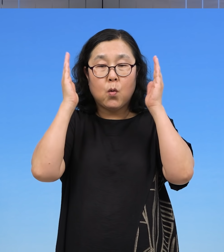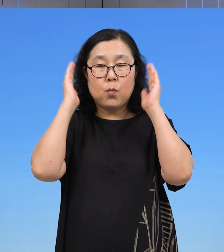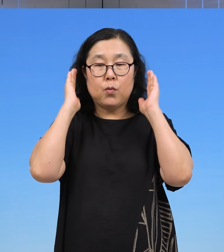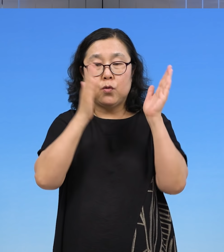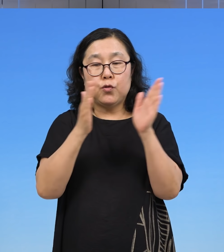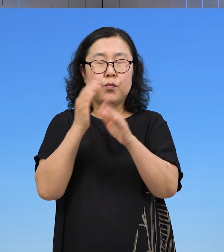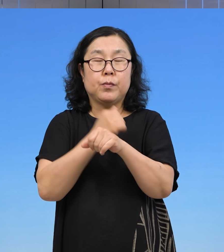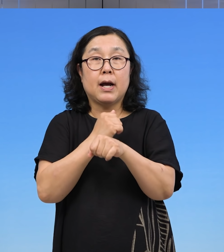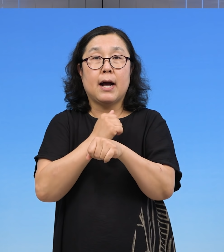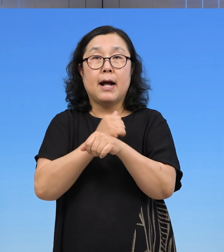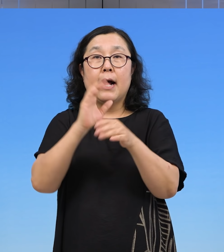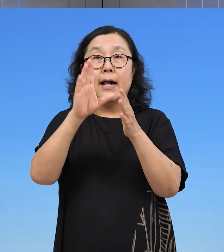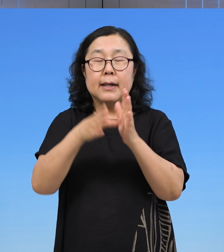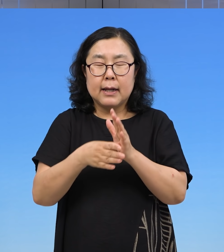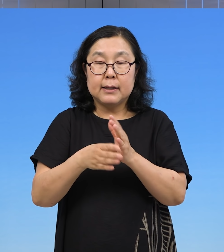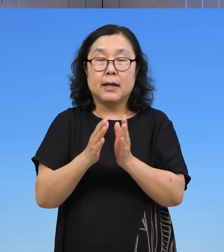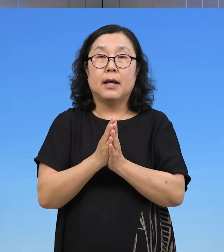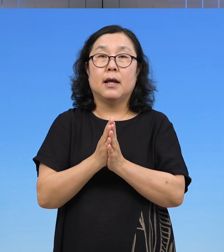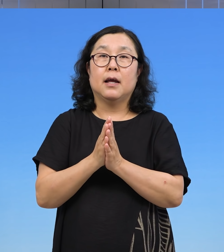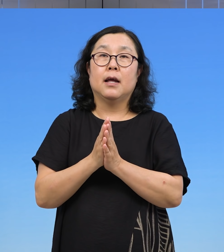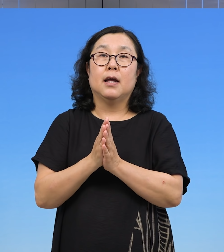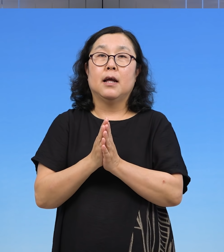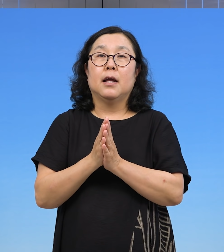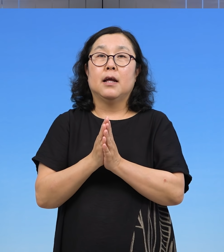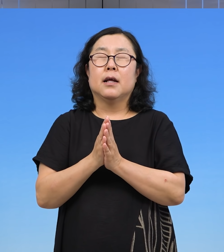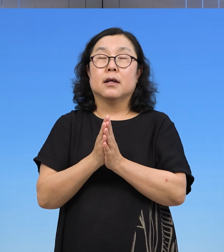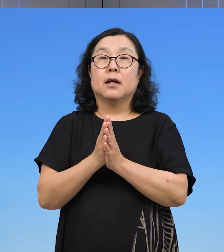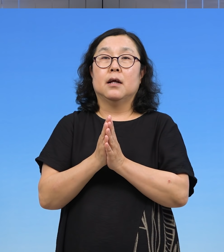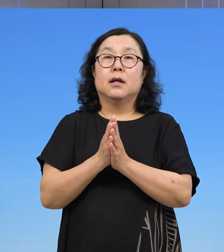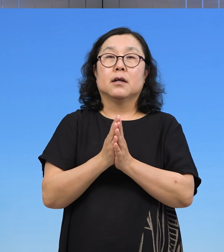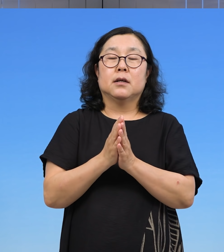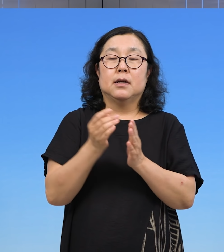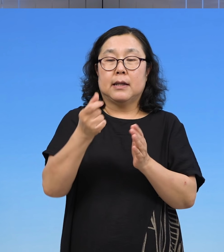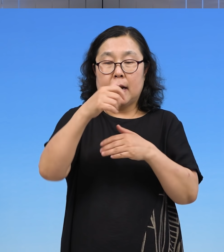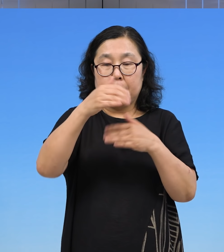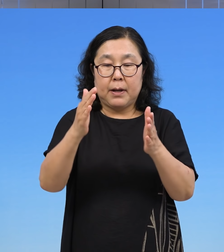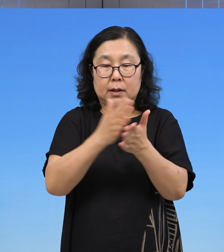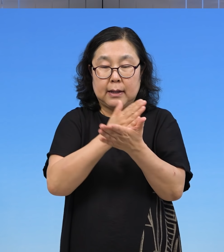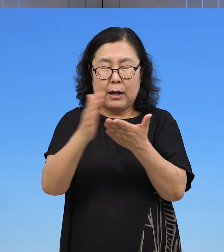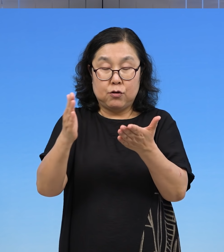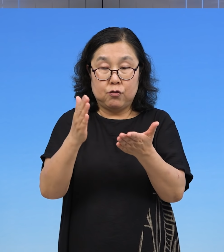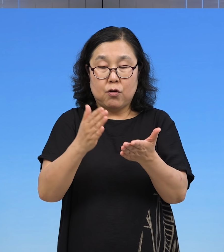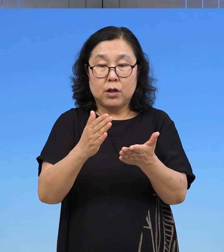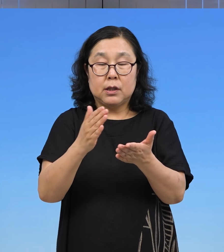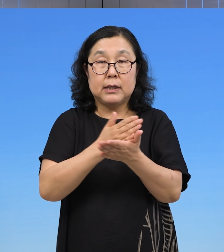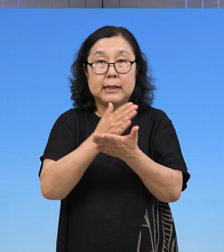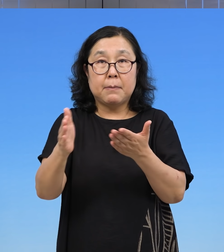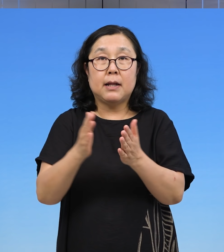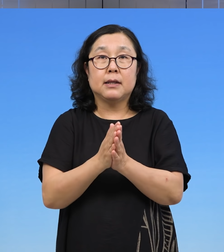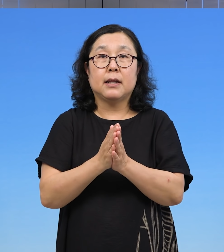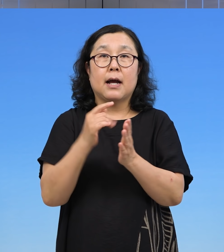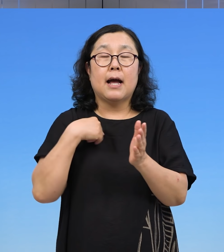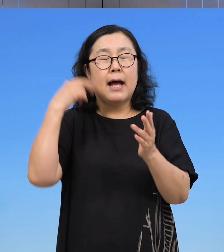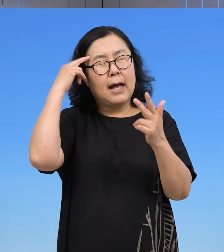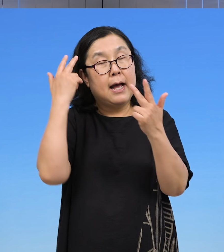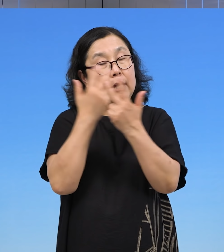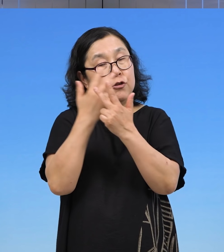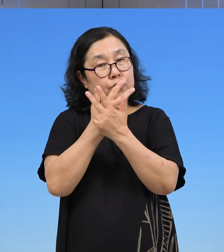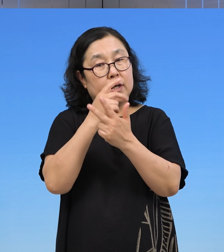큰 은혜를 받은 거 이거 이제 다락방에서 나누었지만 다락방 참석하지 않은 분들에게도 제가 좀 이걸 나누고 싶어서